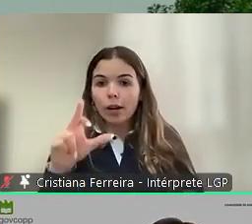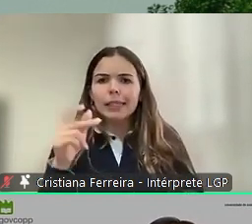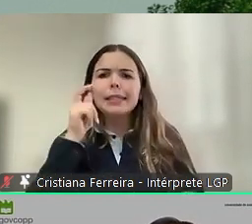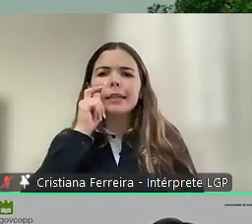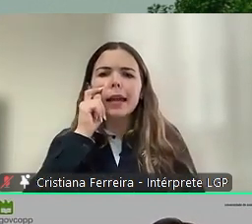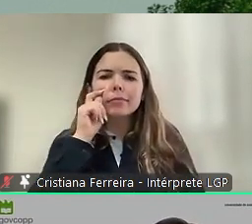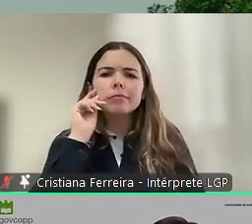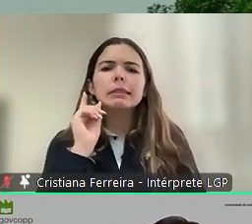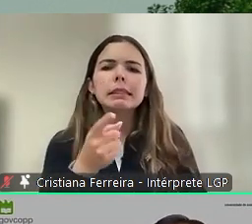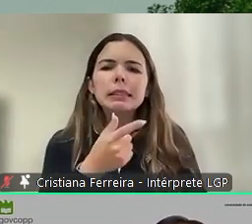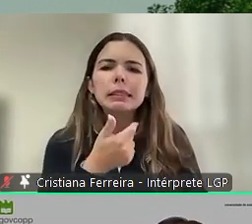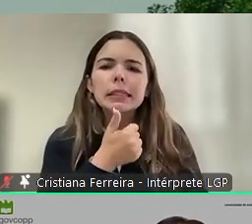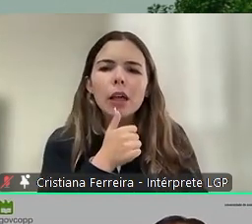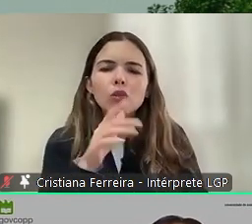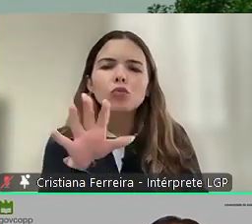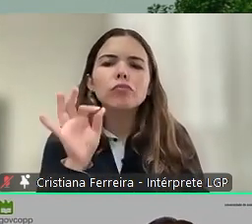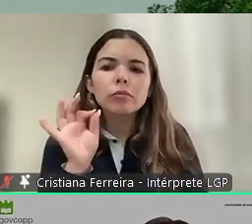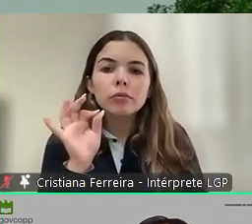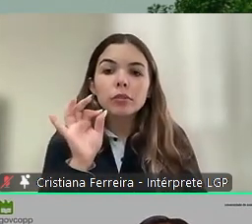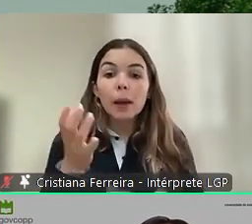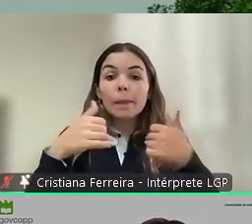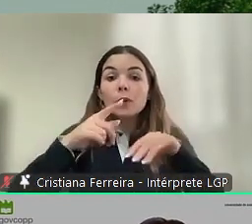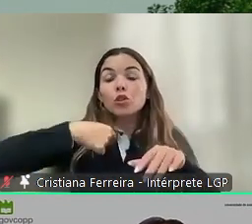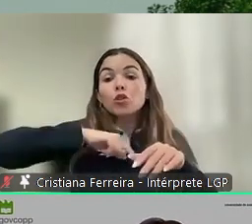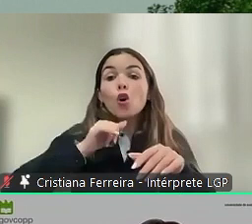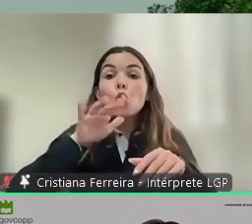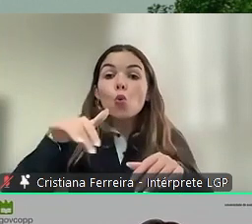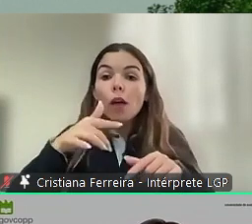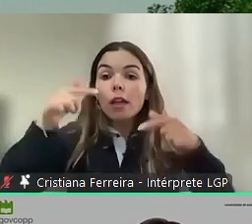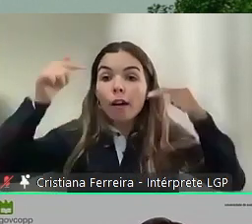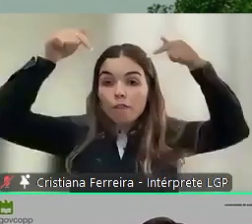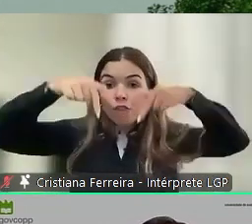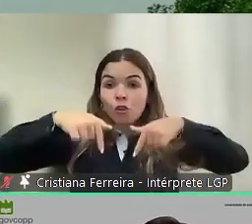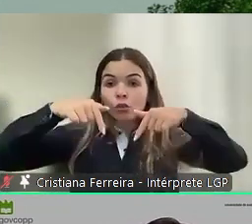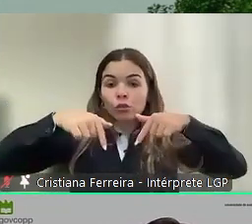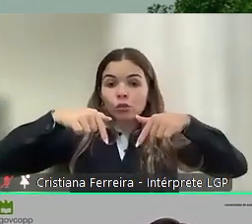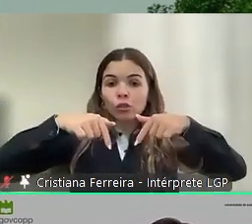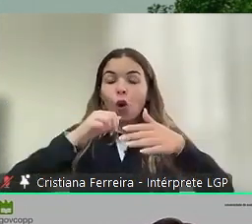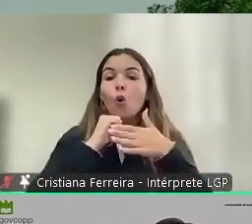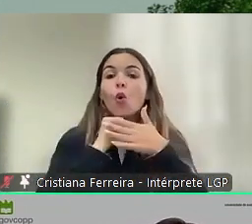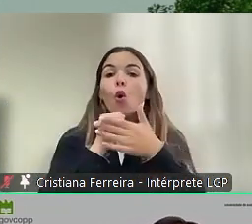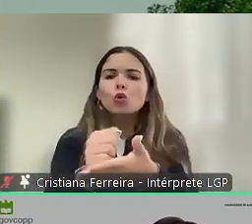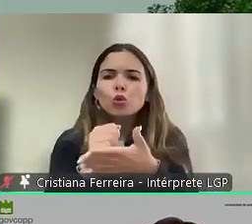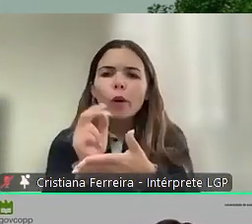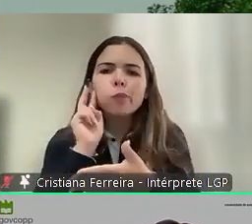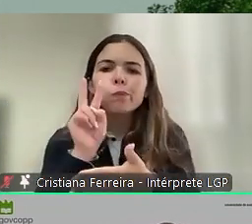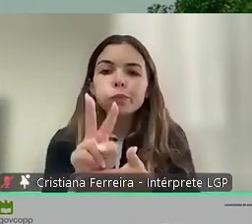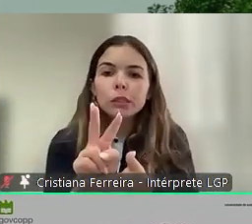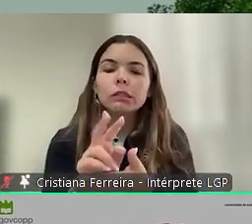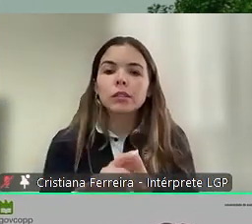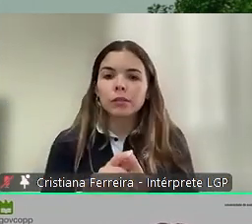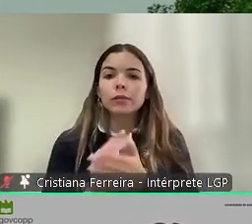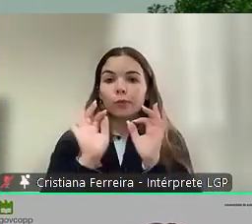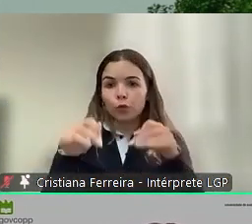estamos naquele degrau mais fundo da escada, que é a consulta. Nós pedimos aos cidadãos para serem consultados no